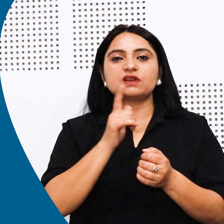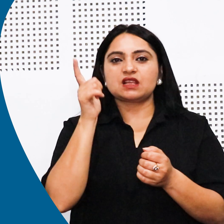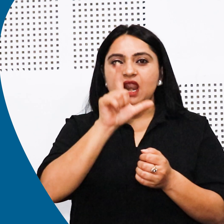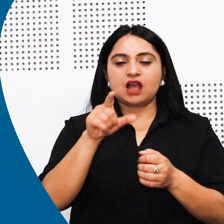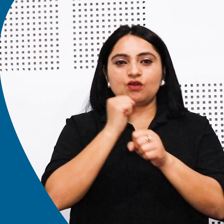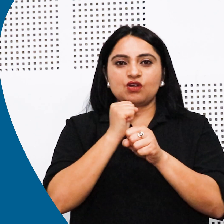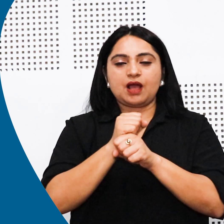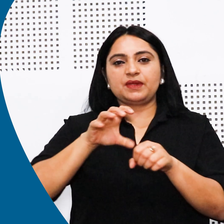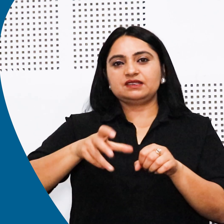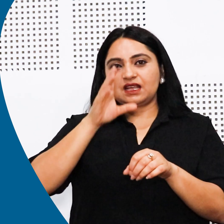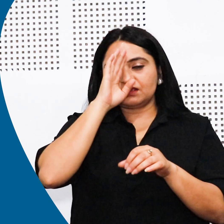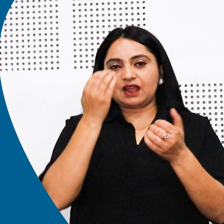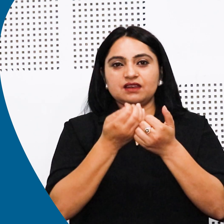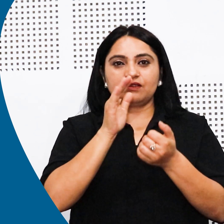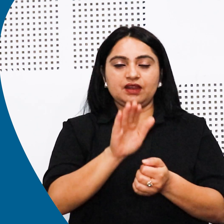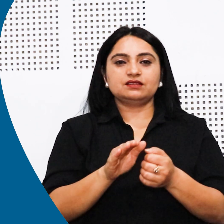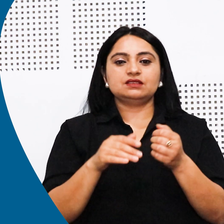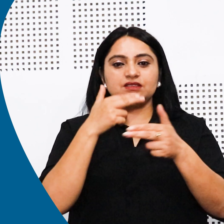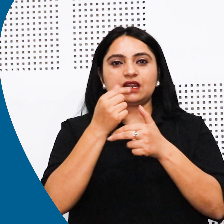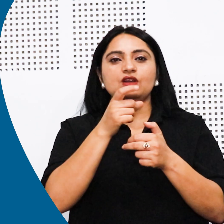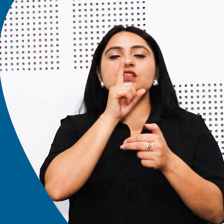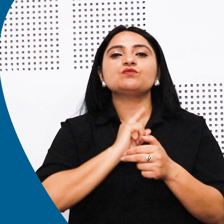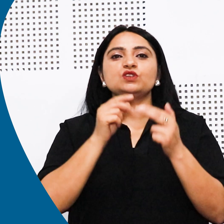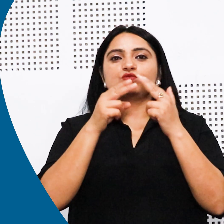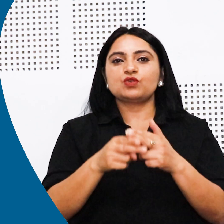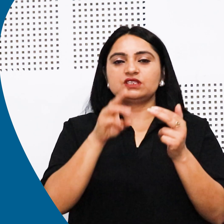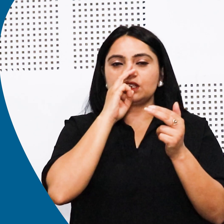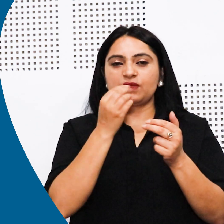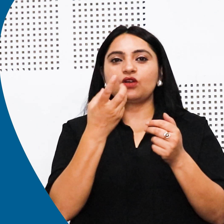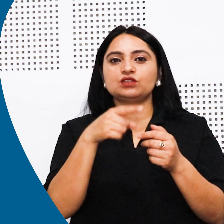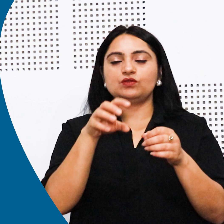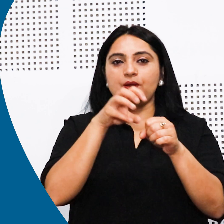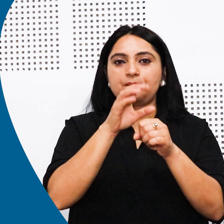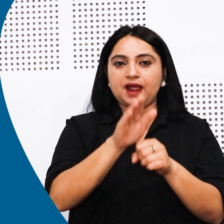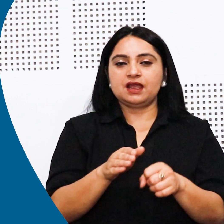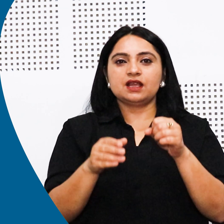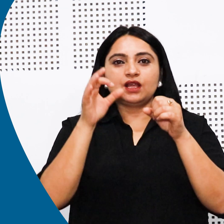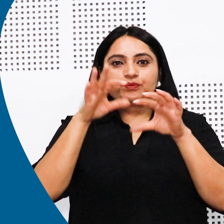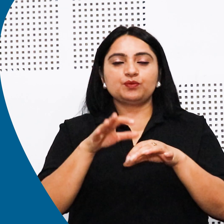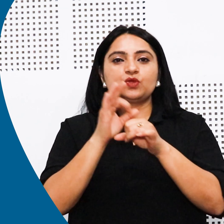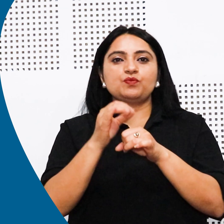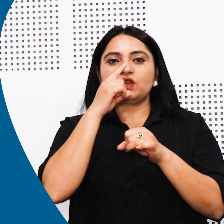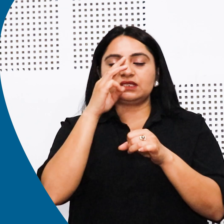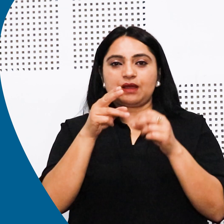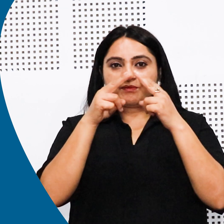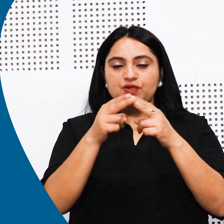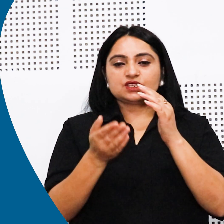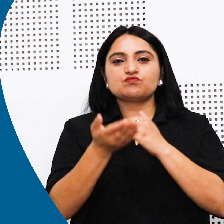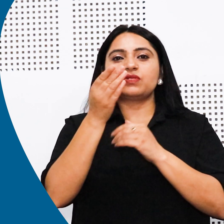काम स्थानीय सरकारले गरेका छन्। चालु आर्थिक वर्षको बजेटमा कतिपय पालिकाले विपद व्यवस्थापनमा